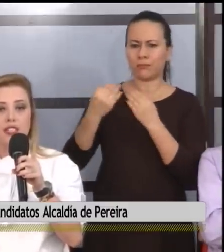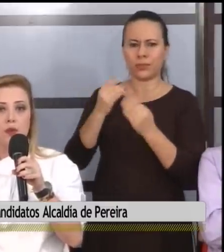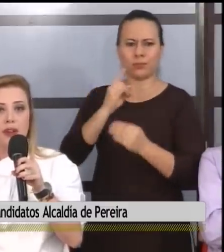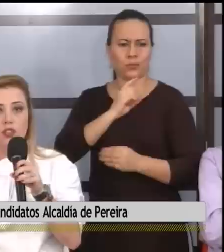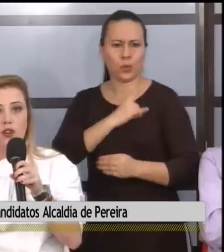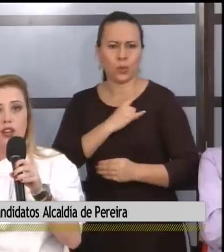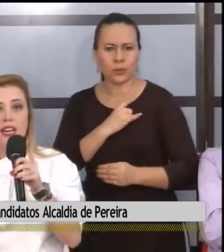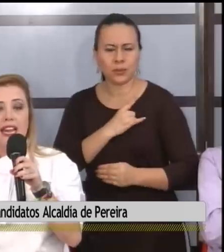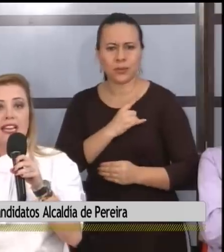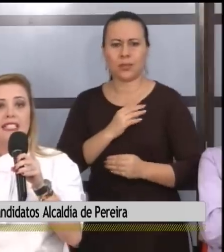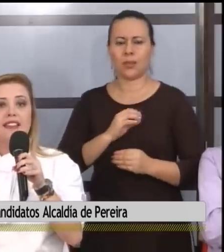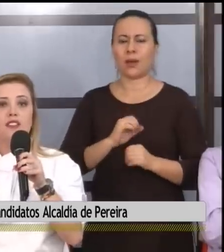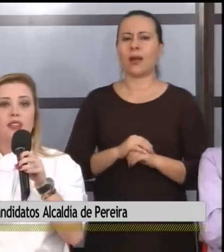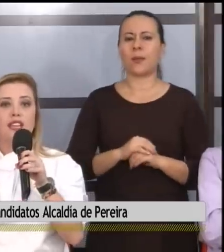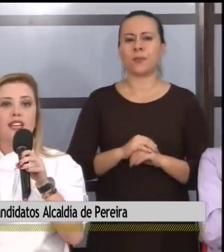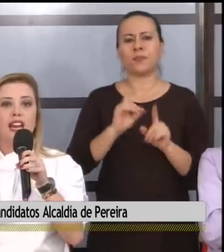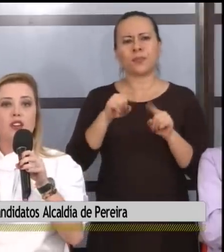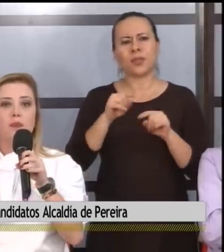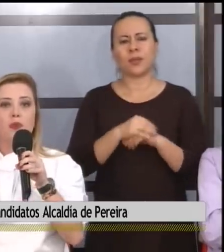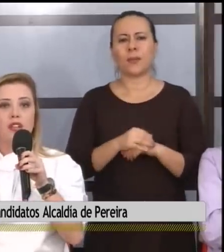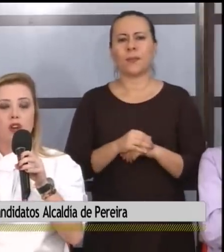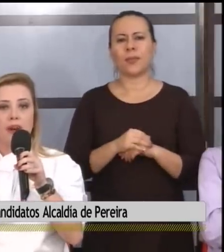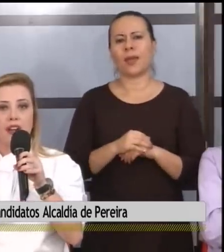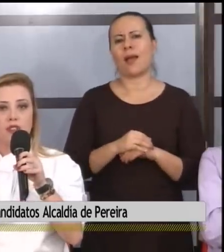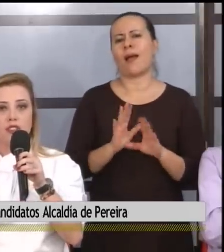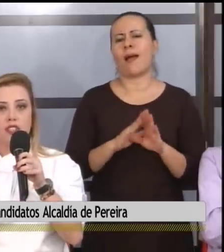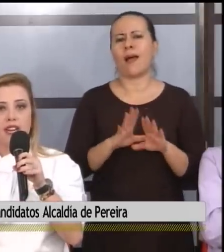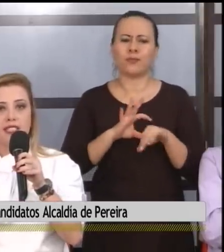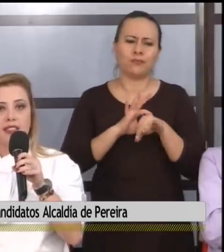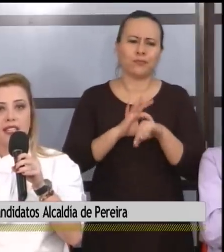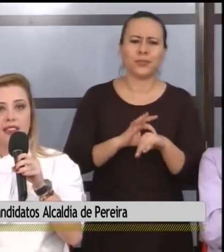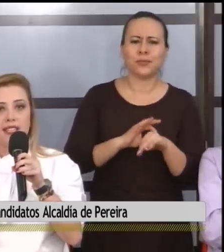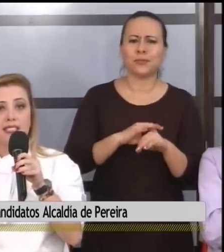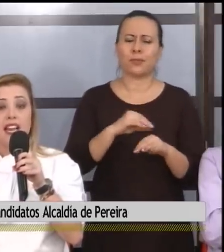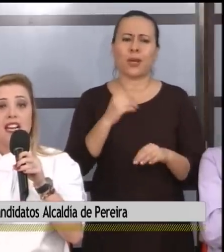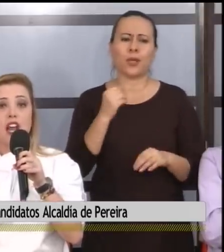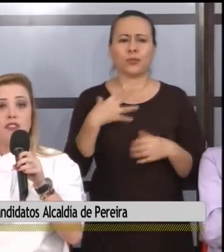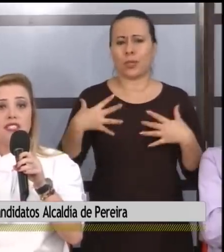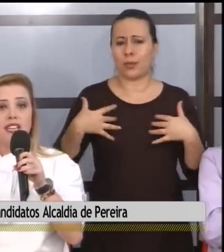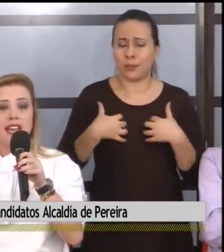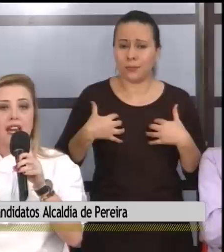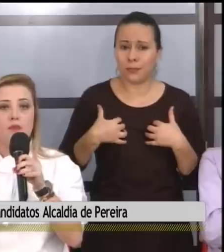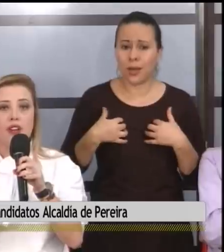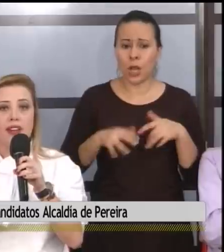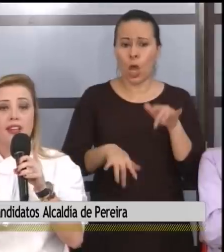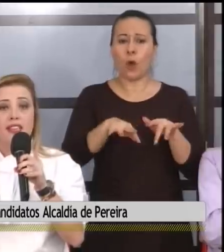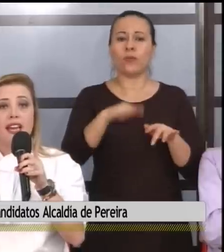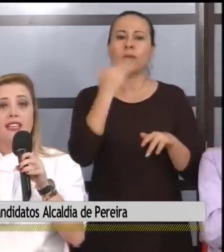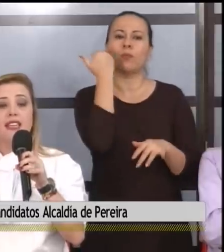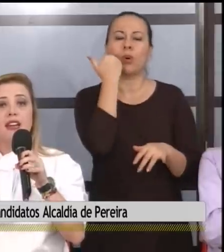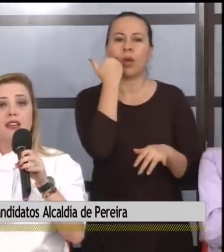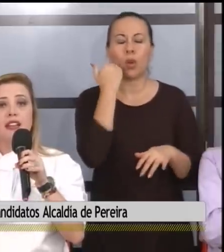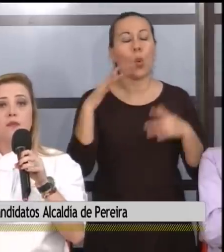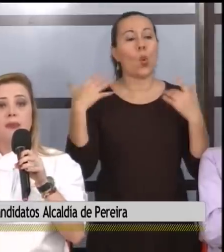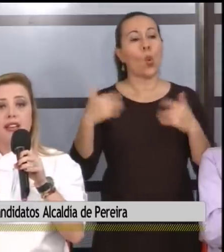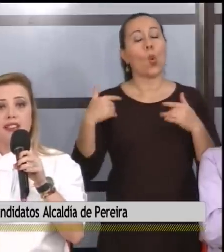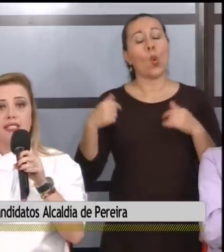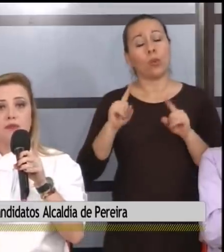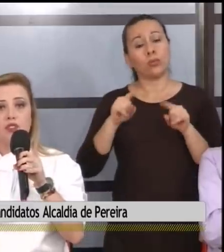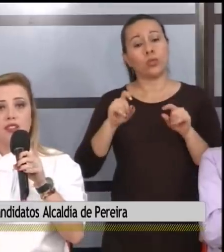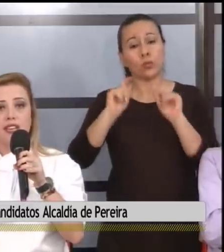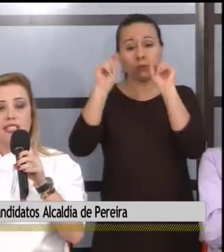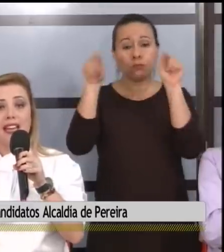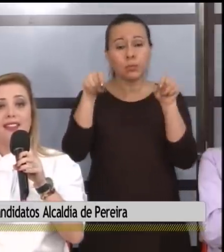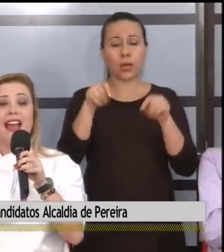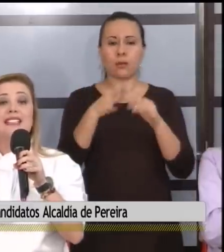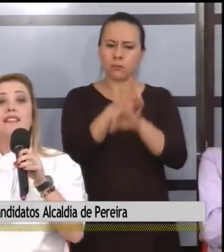un ingreso mayor, el centro veterinario público para nuestros seres sintientes, la oficina de la mujer. Y aquí quiero hacer un paréntesis